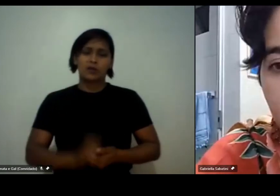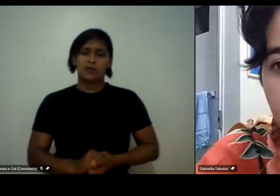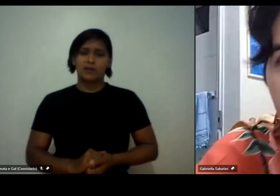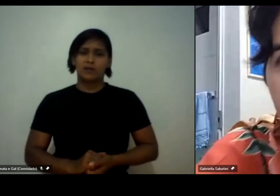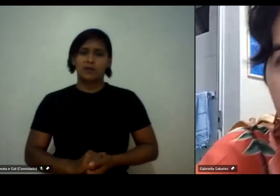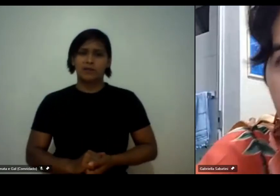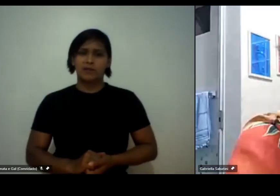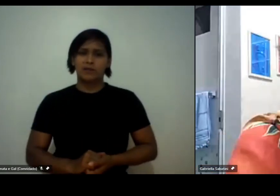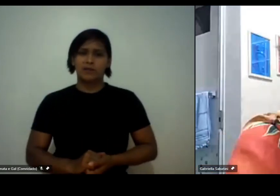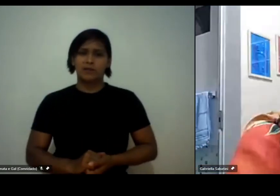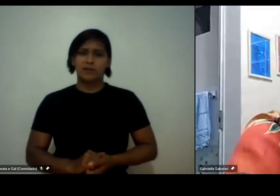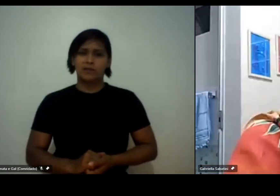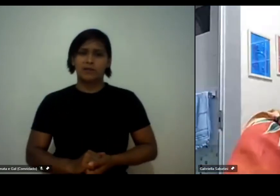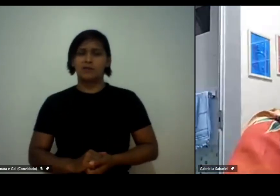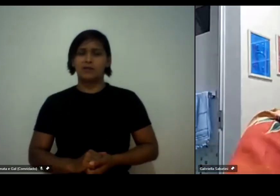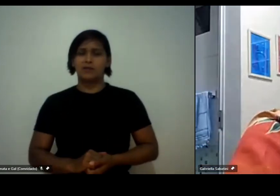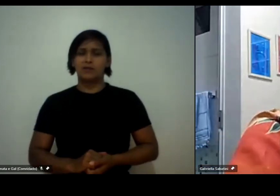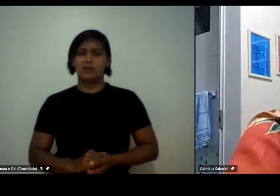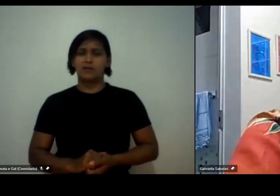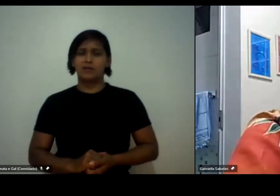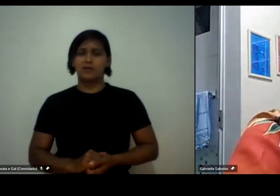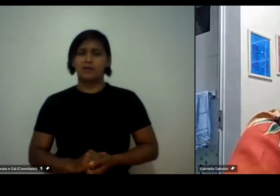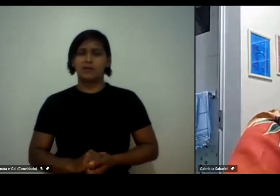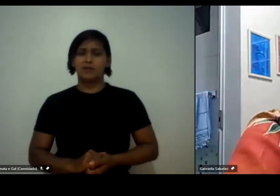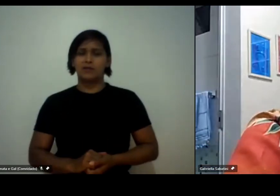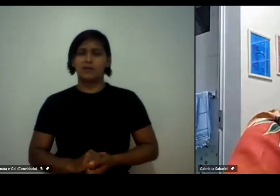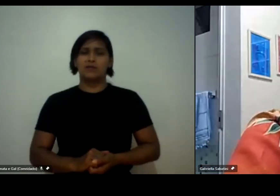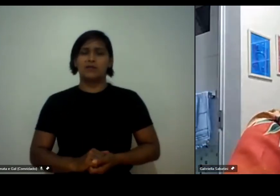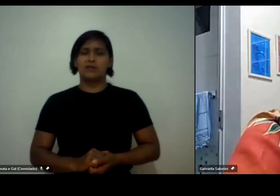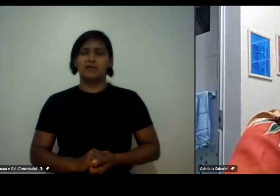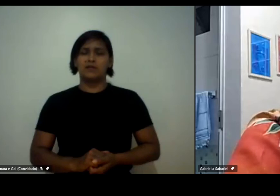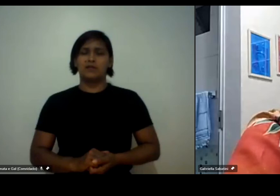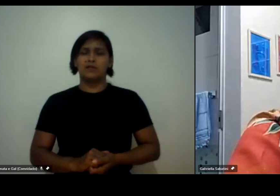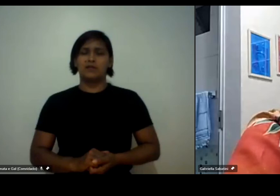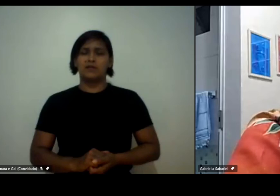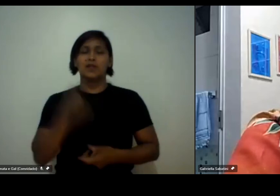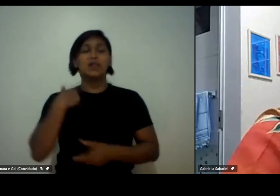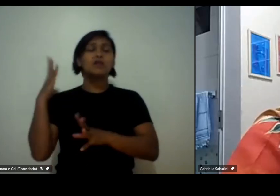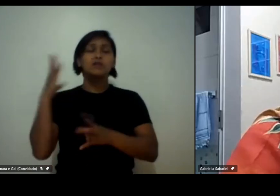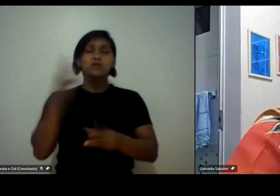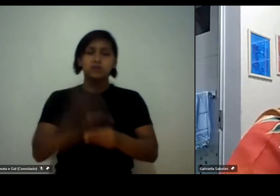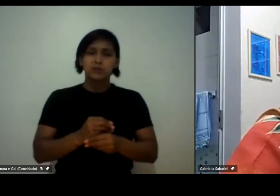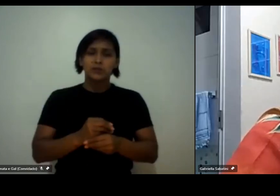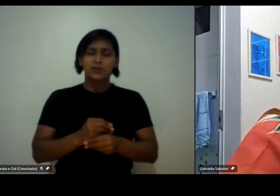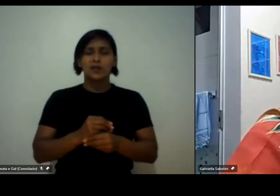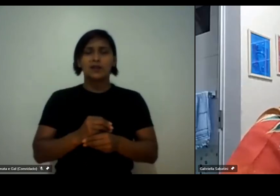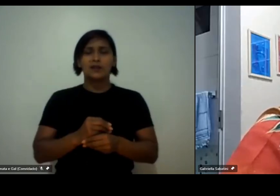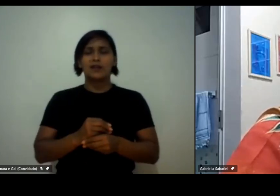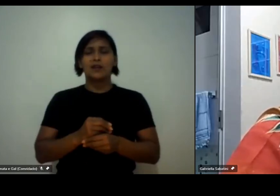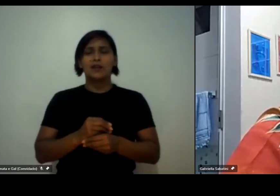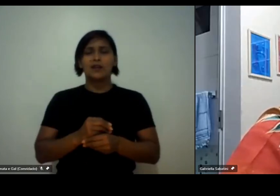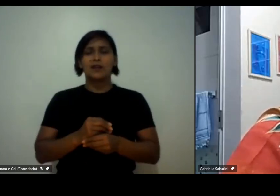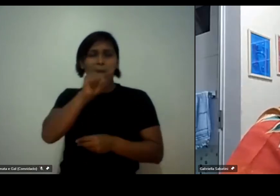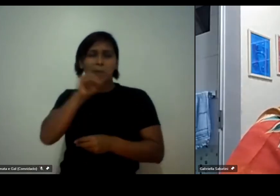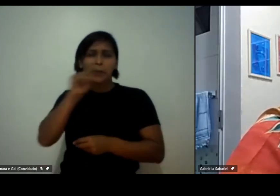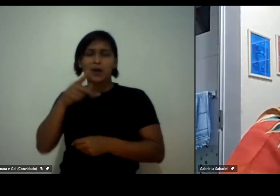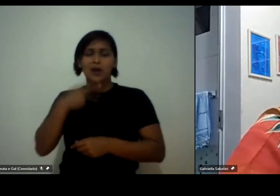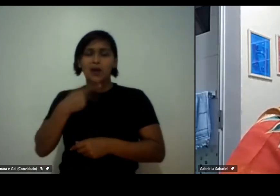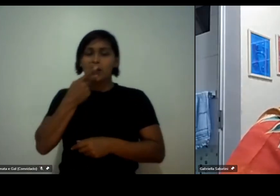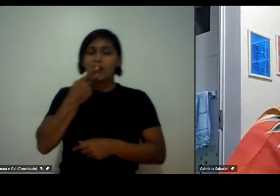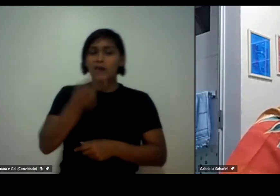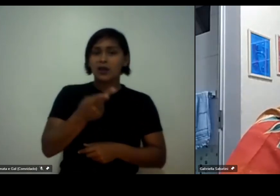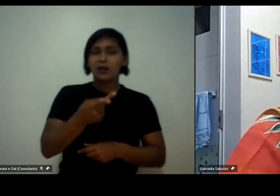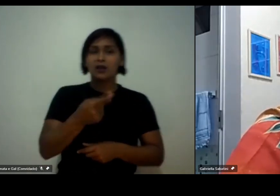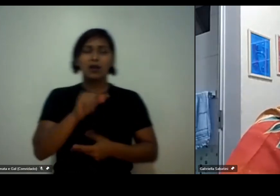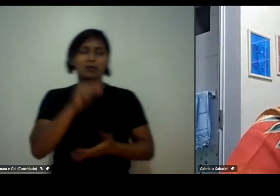vou pegar agora. Tá bom. Conclusão. Reticências, para mim, sempre foi